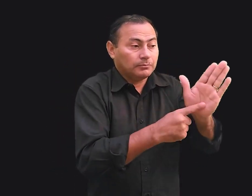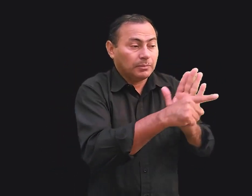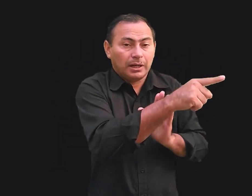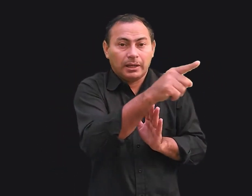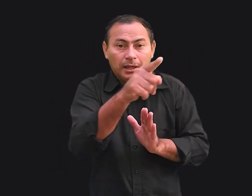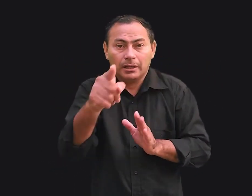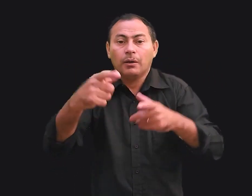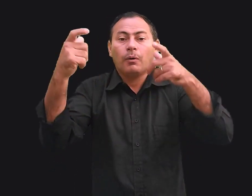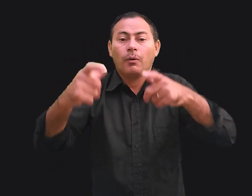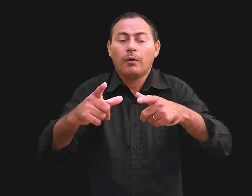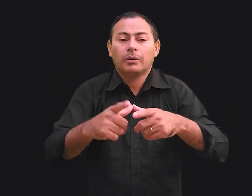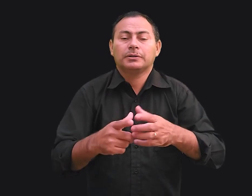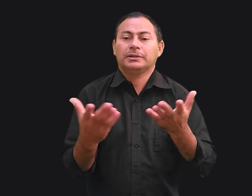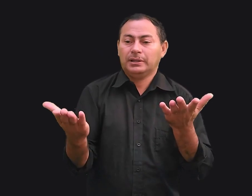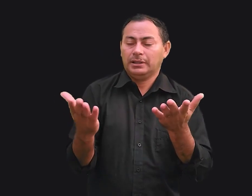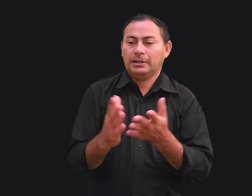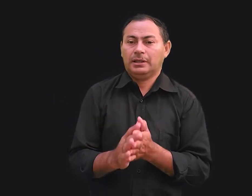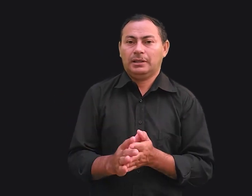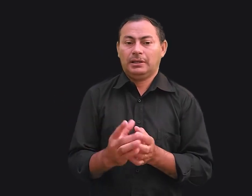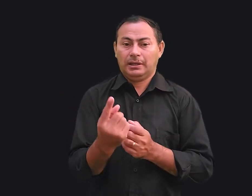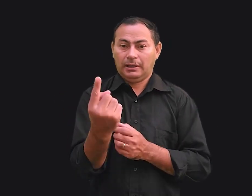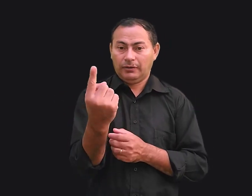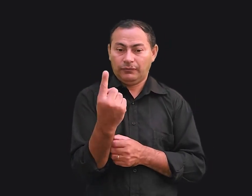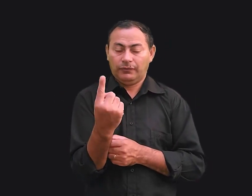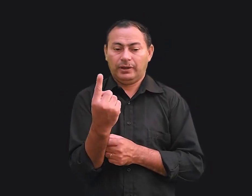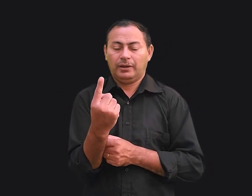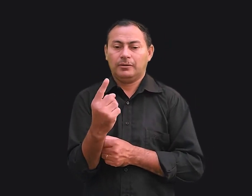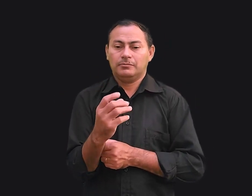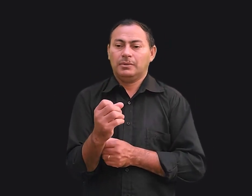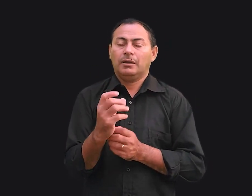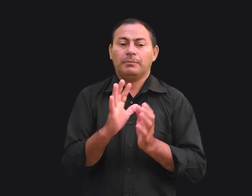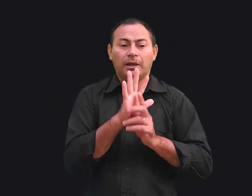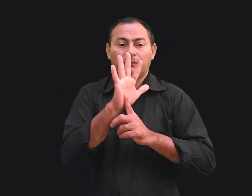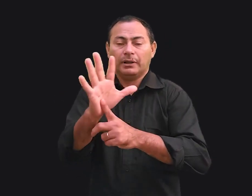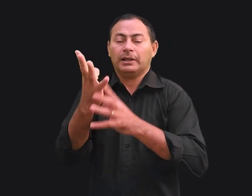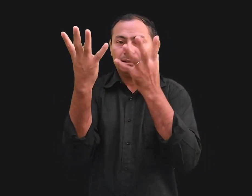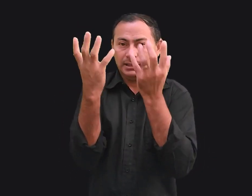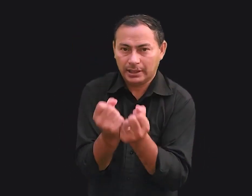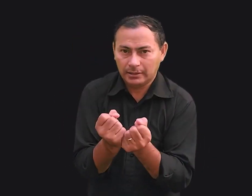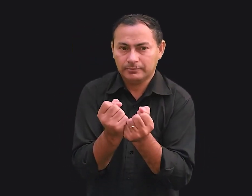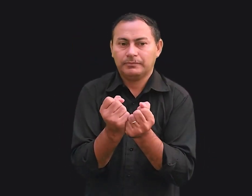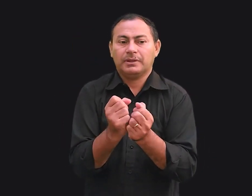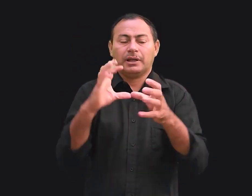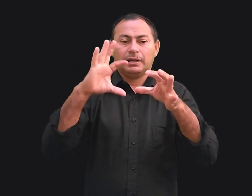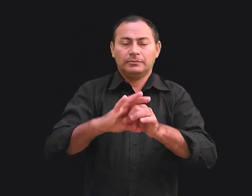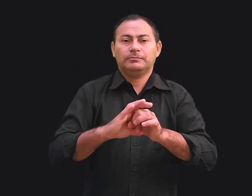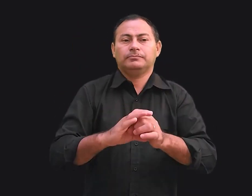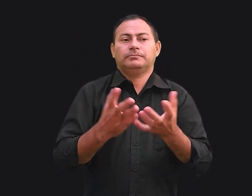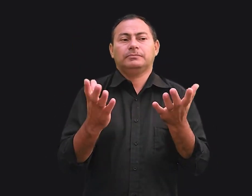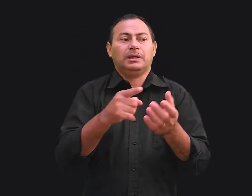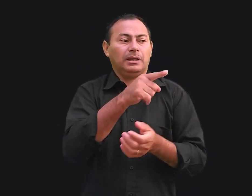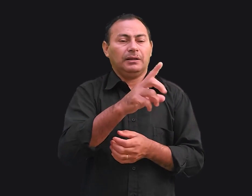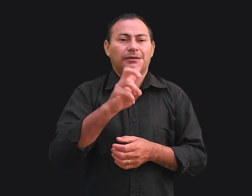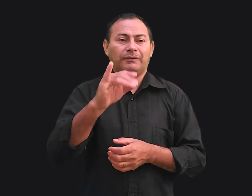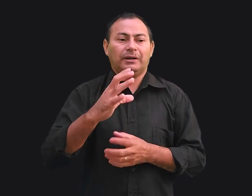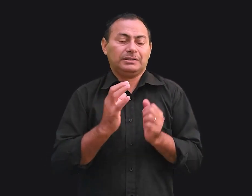para eles onde estão, ao invés de virem para a luz desta revelação e ficarem nela, eles vão se